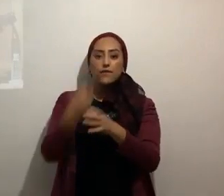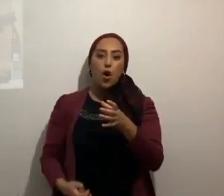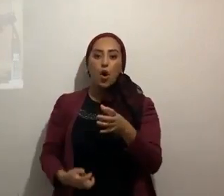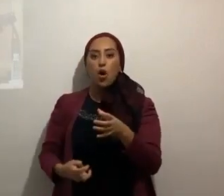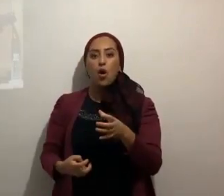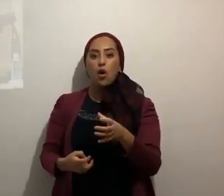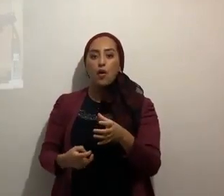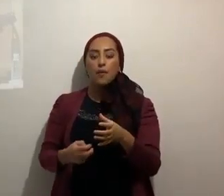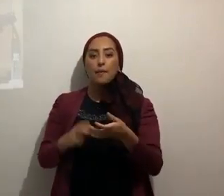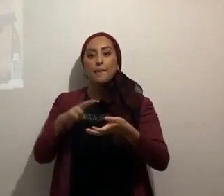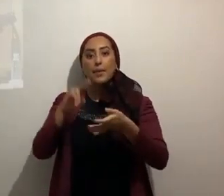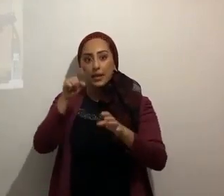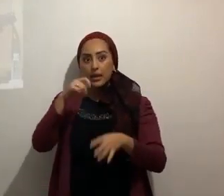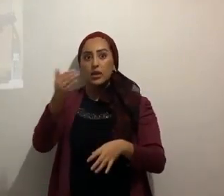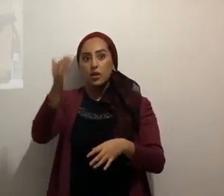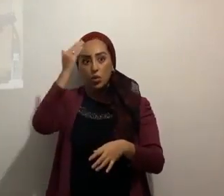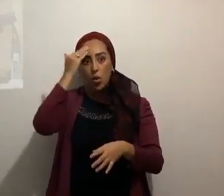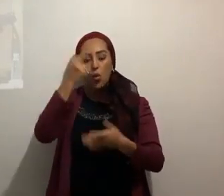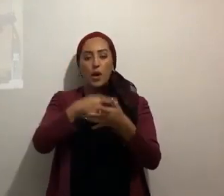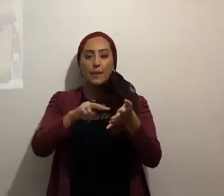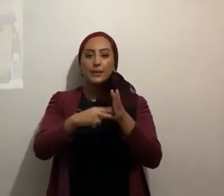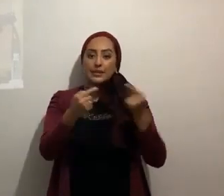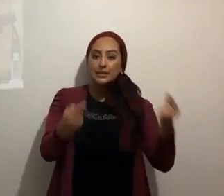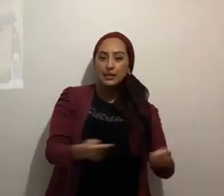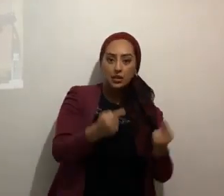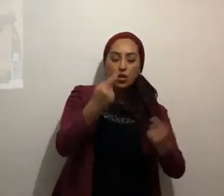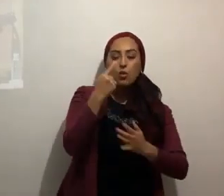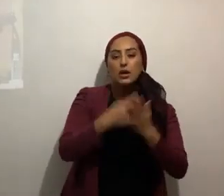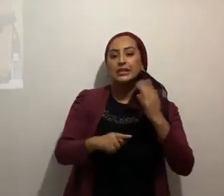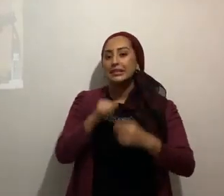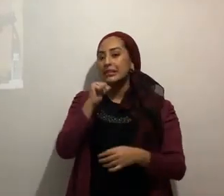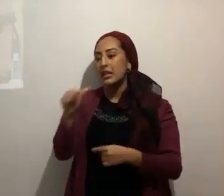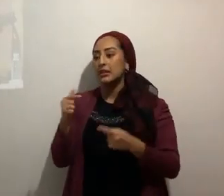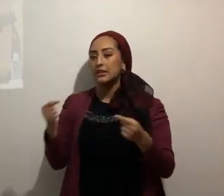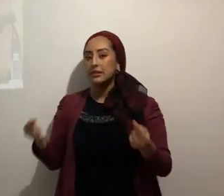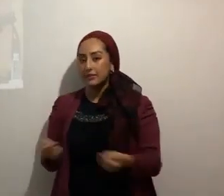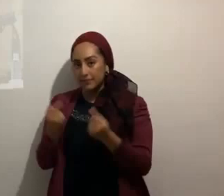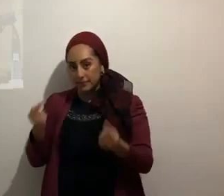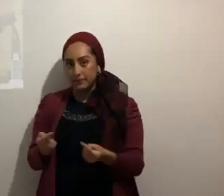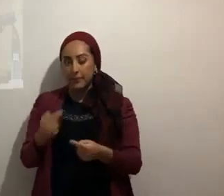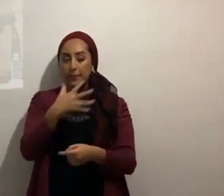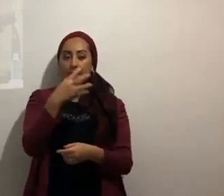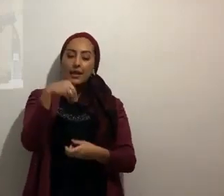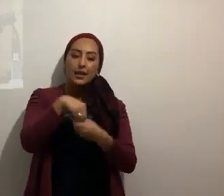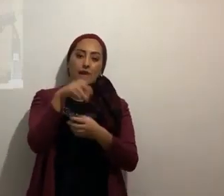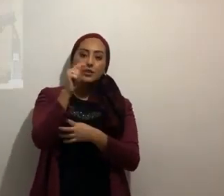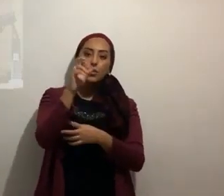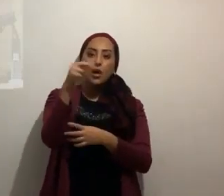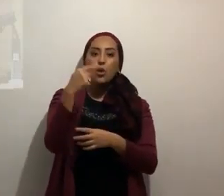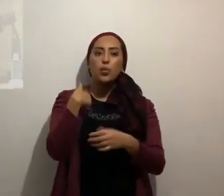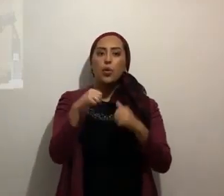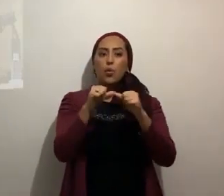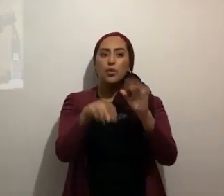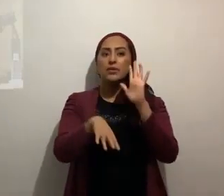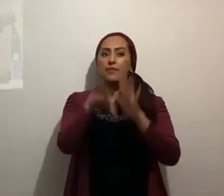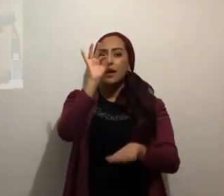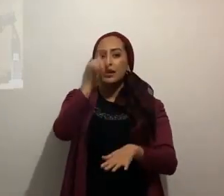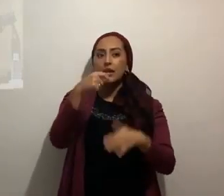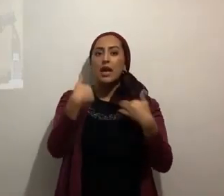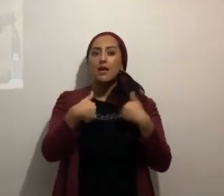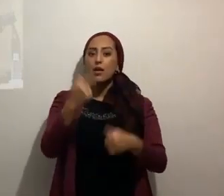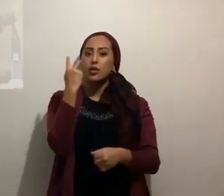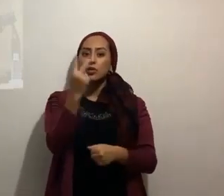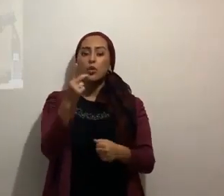se tiene que saber lo que es pecado y lo que no es pecado. Y en la Torá siempre encontramos que debe haber